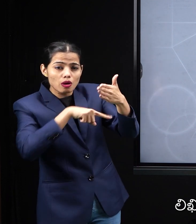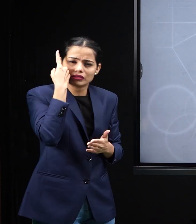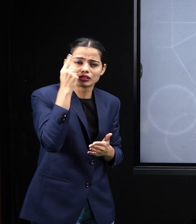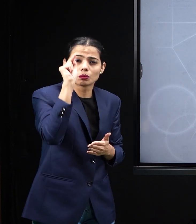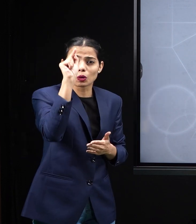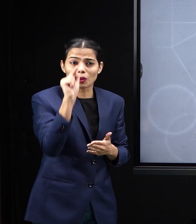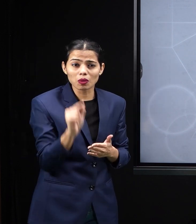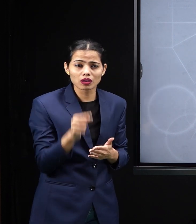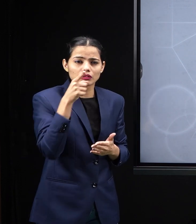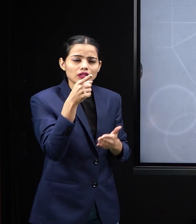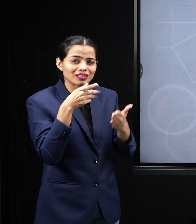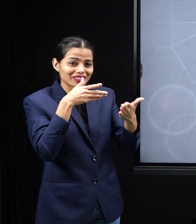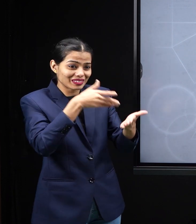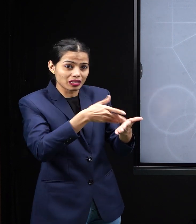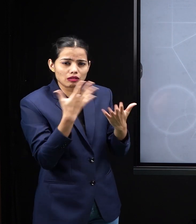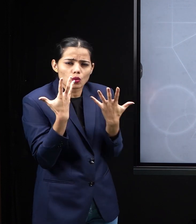కేంద్ర కోణాలు,